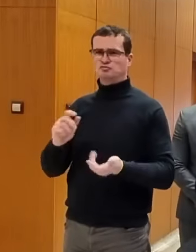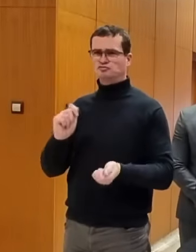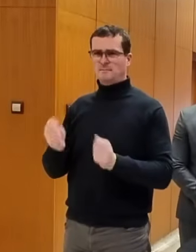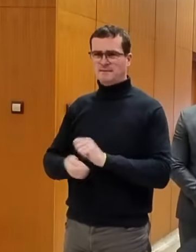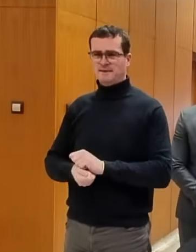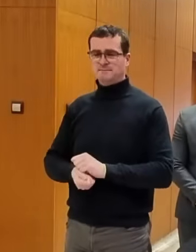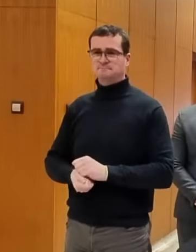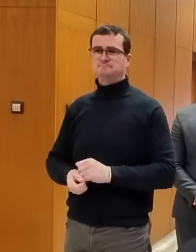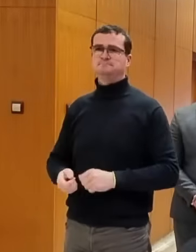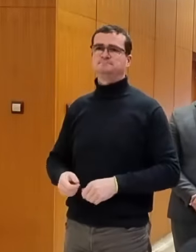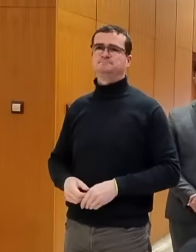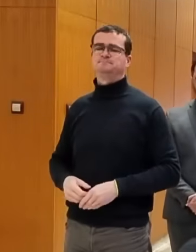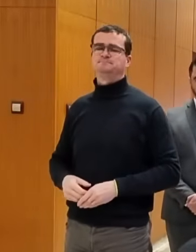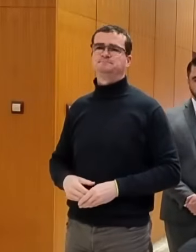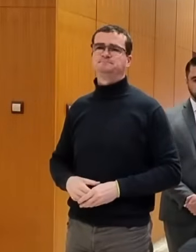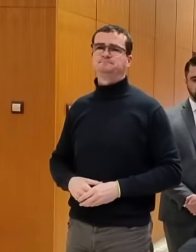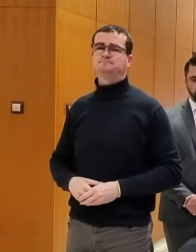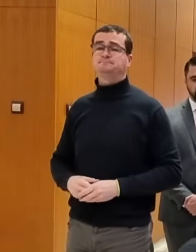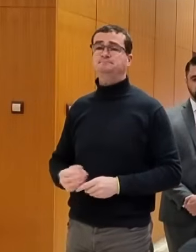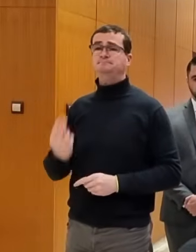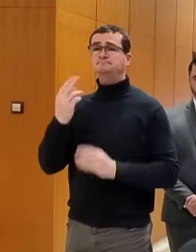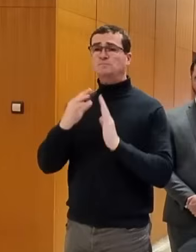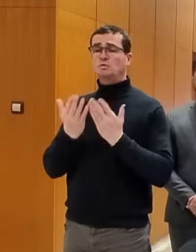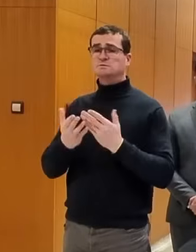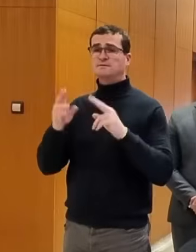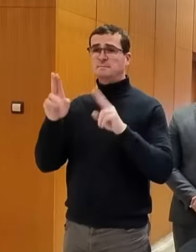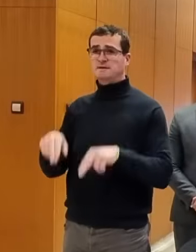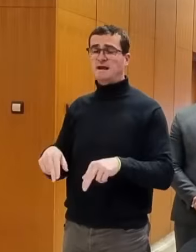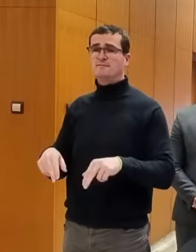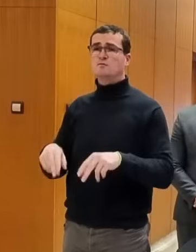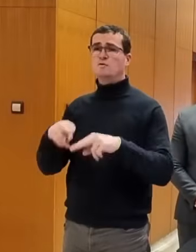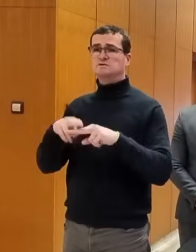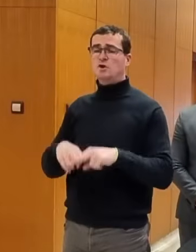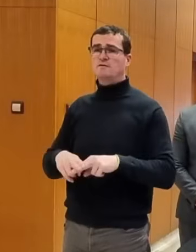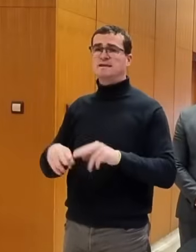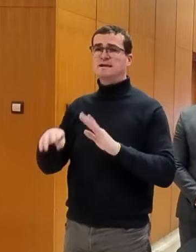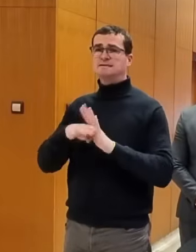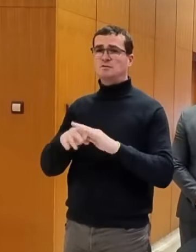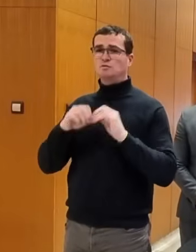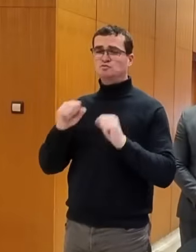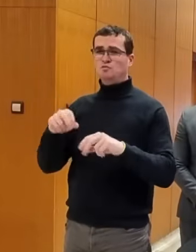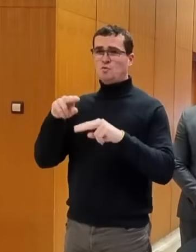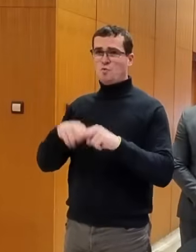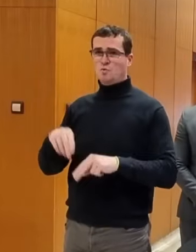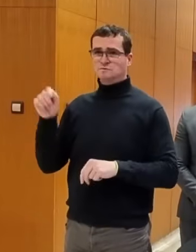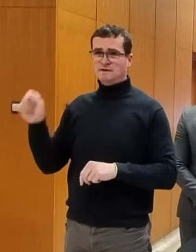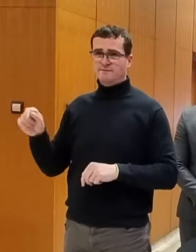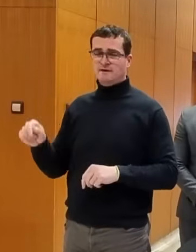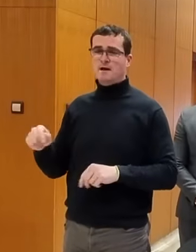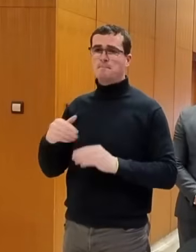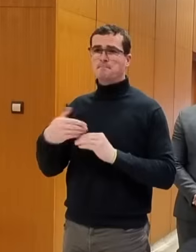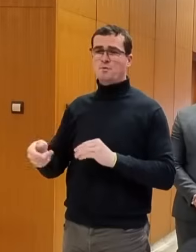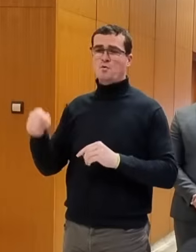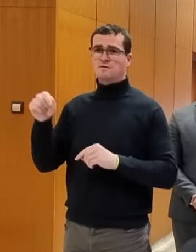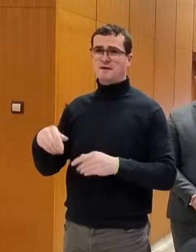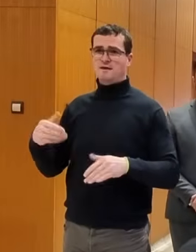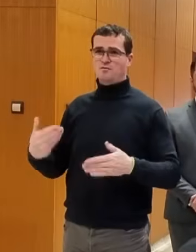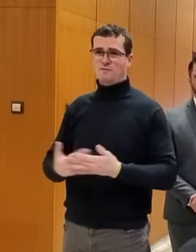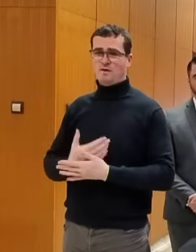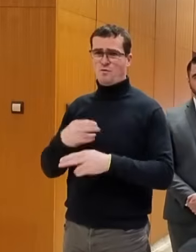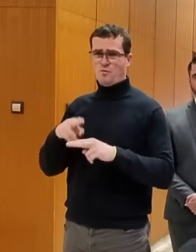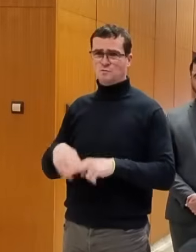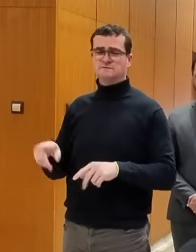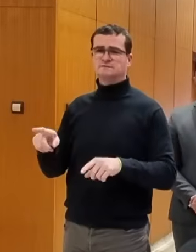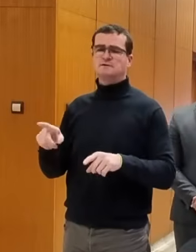nemení. Ústavné právo na zachovanie zákonného sudcu zostáva zachované aj po tejto novelizácii,